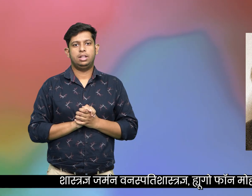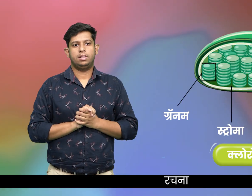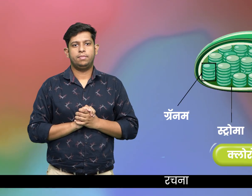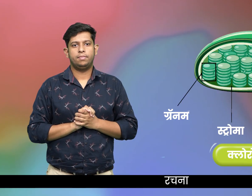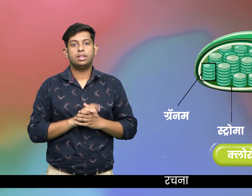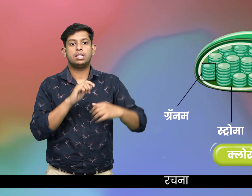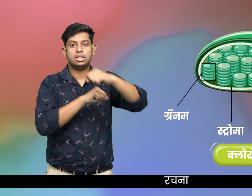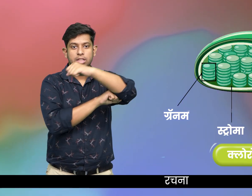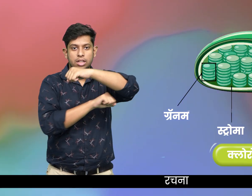रचना: